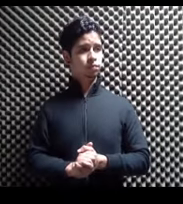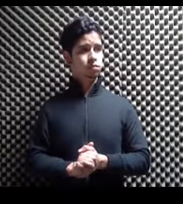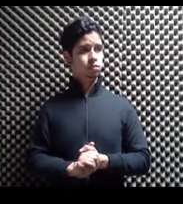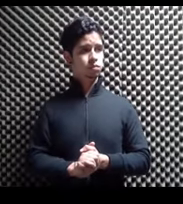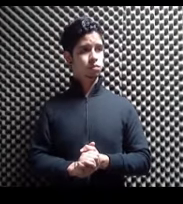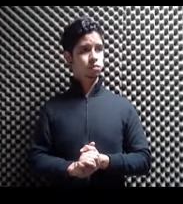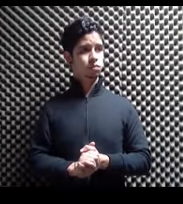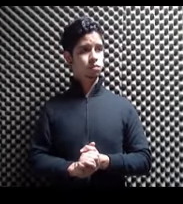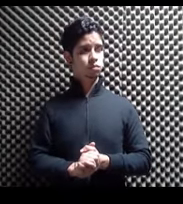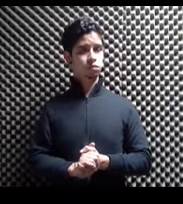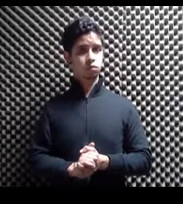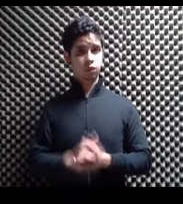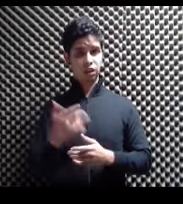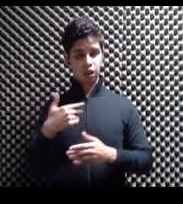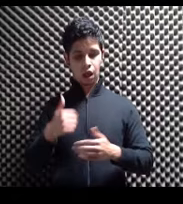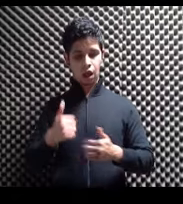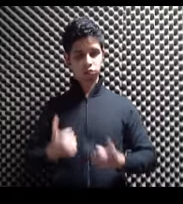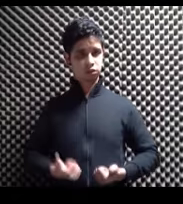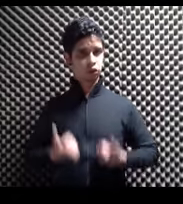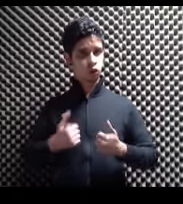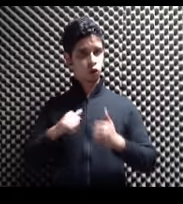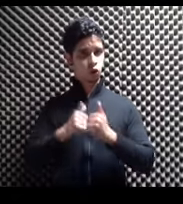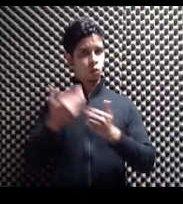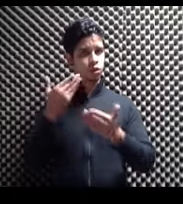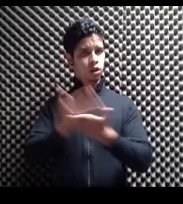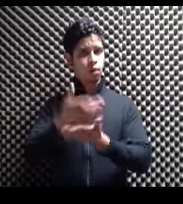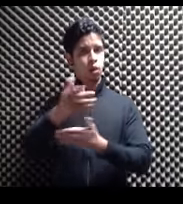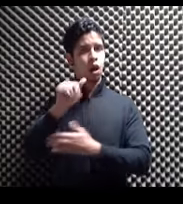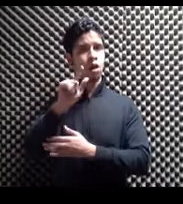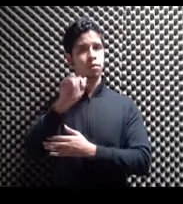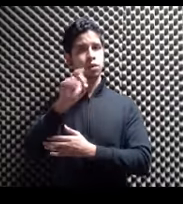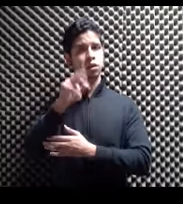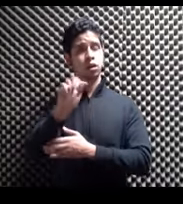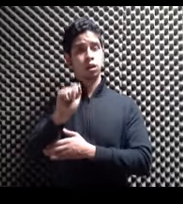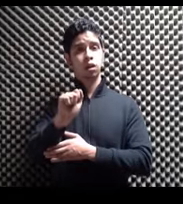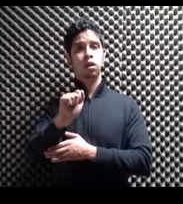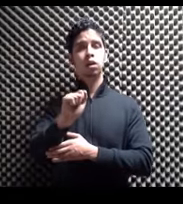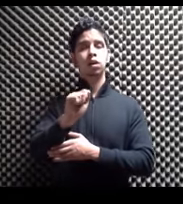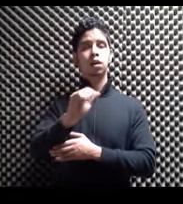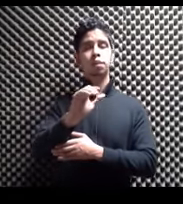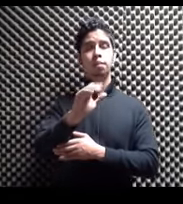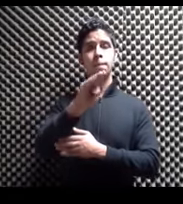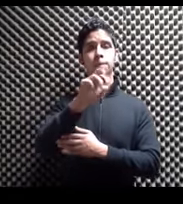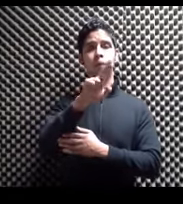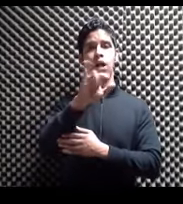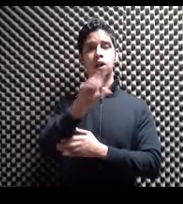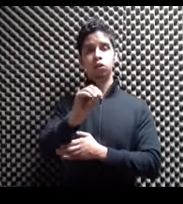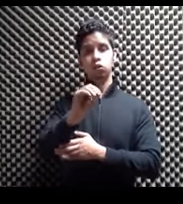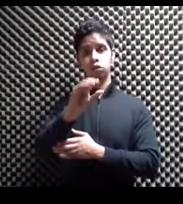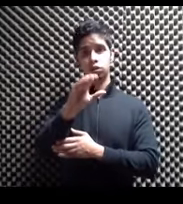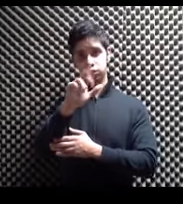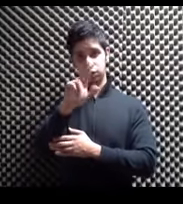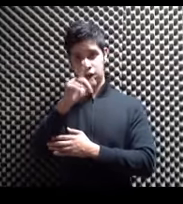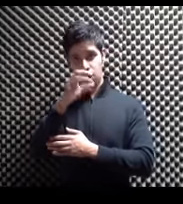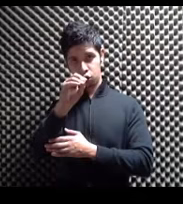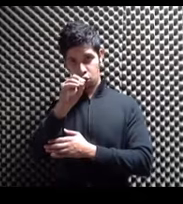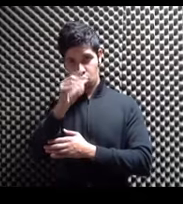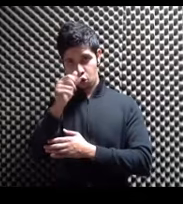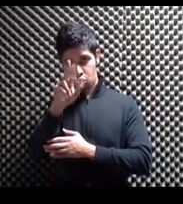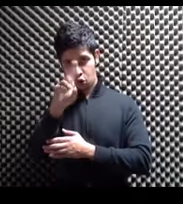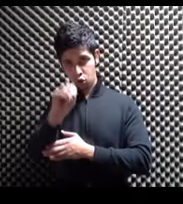Estamos en el barrio Cerro Gordo, sector Hoyo Hondo. Pero esa información, o sea, te llaman. En Facebook, me